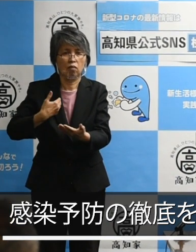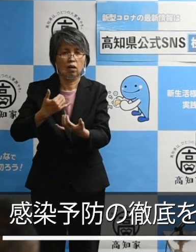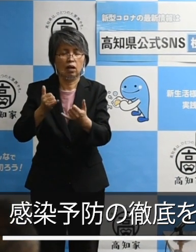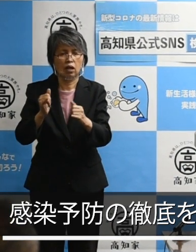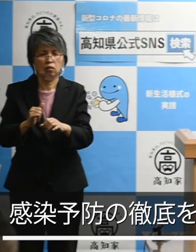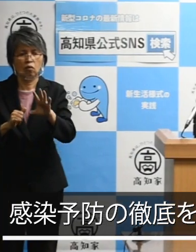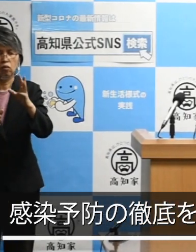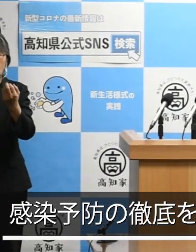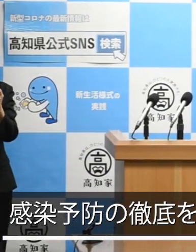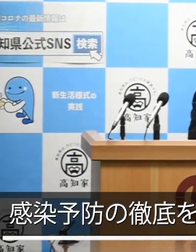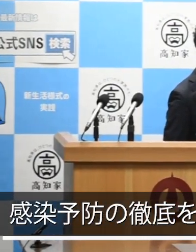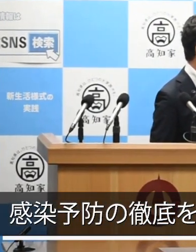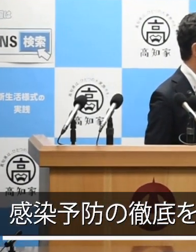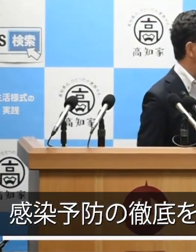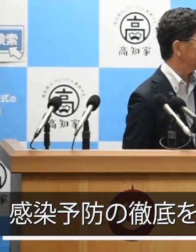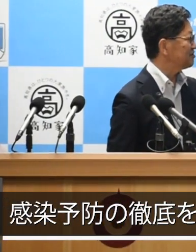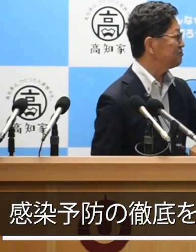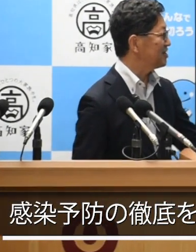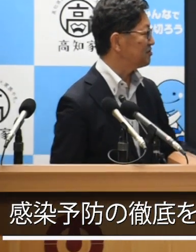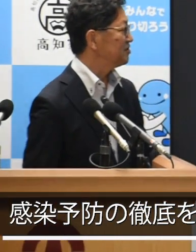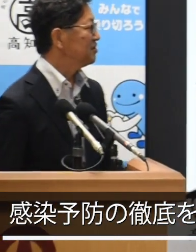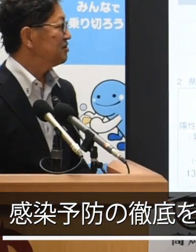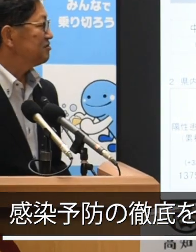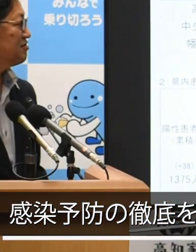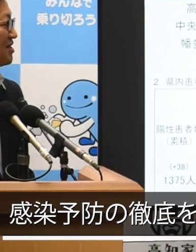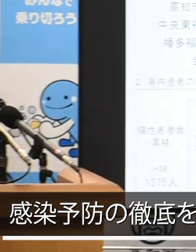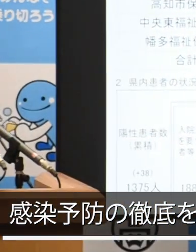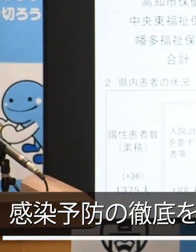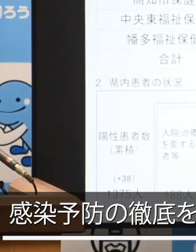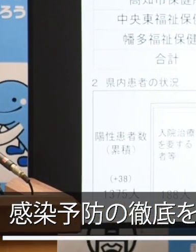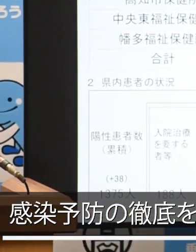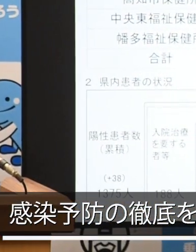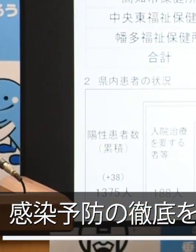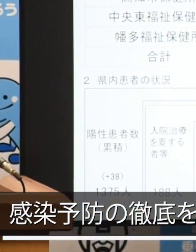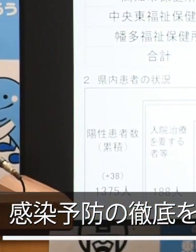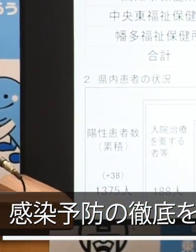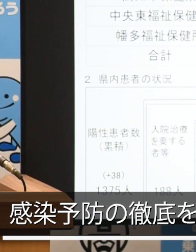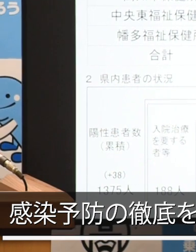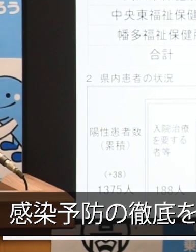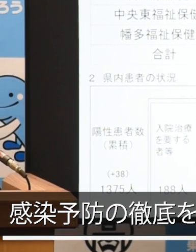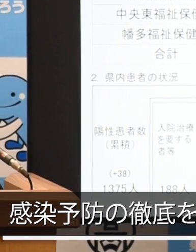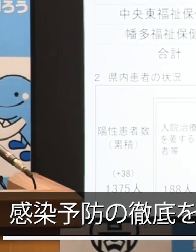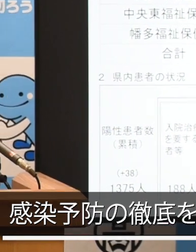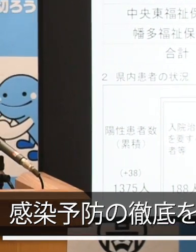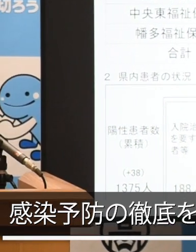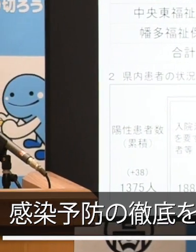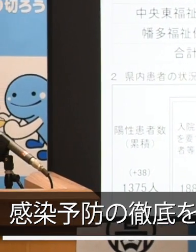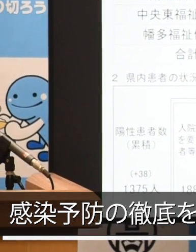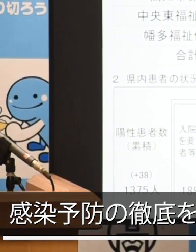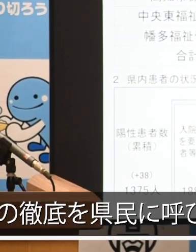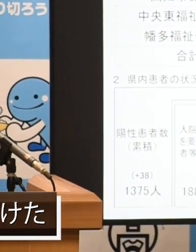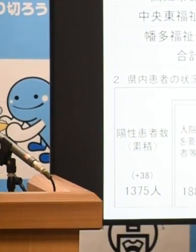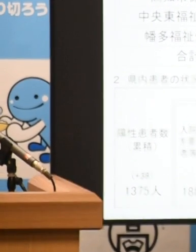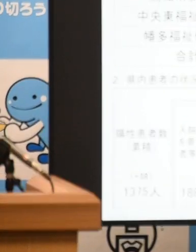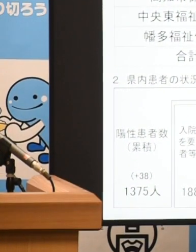続いておりますが、やはり14人が感染経路不明という数になっております。差し引き24